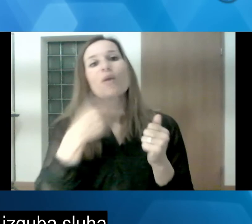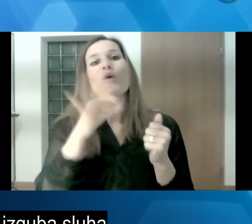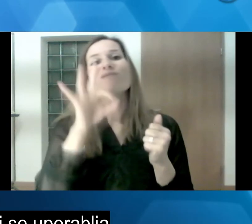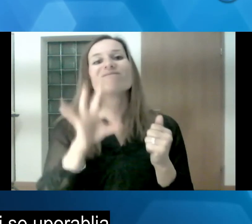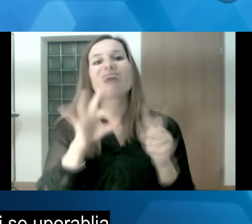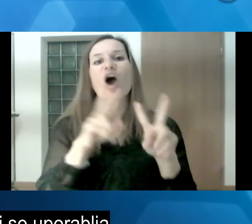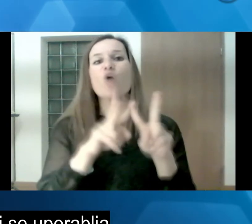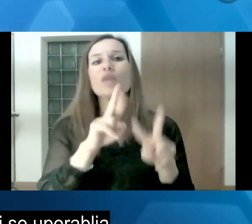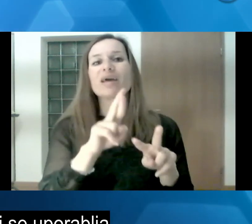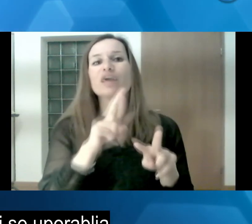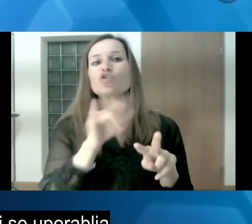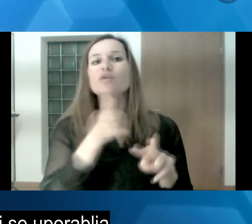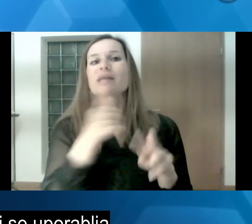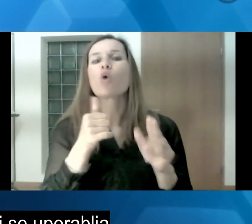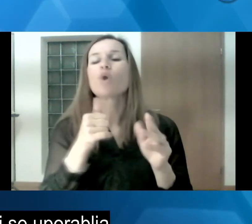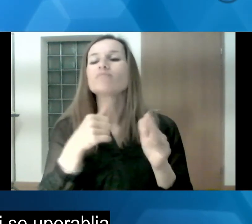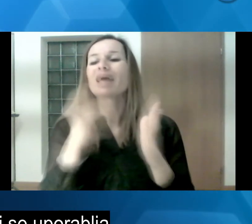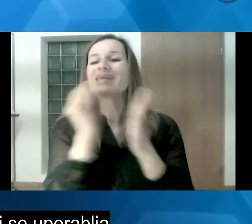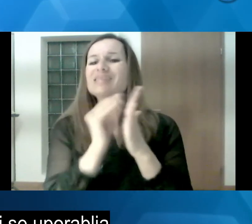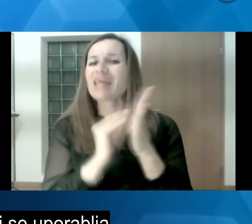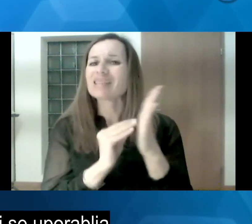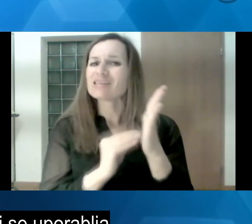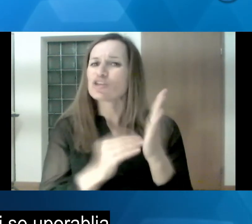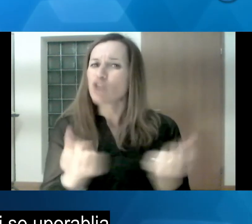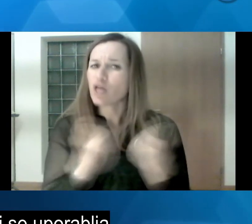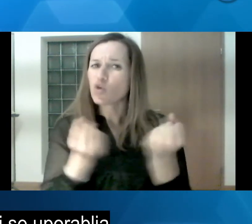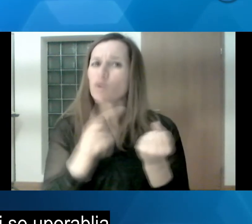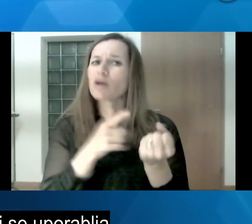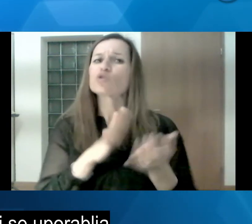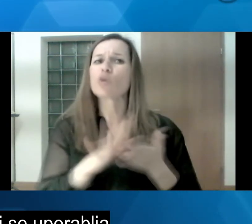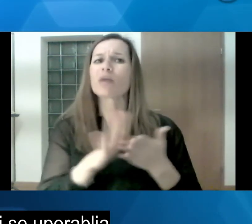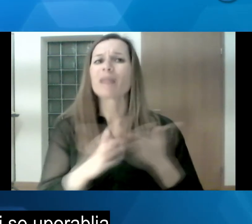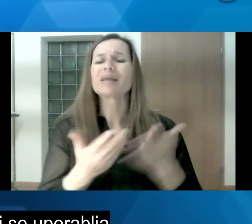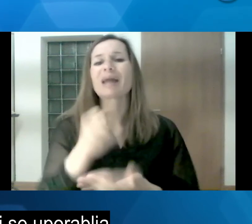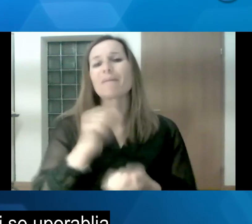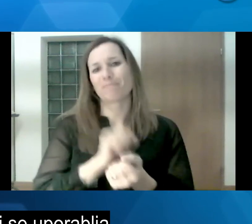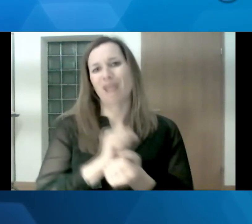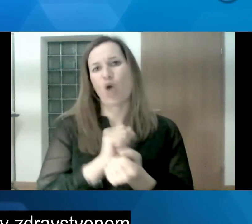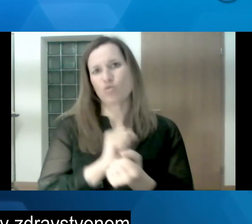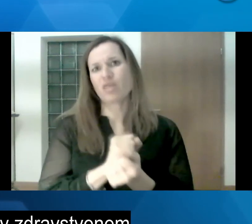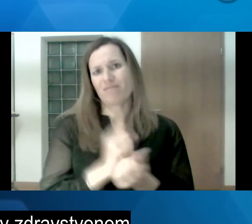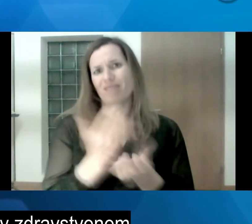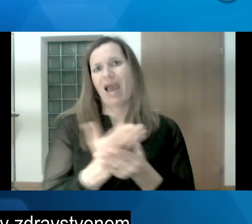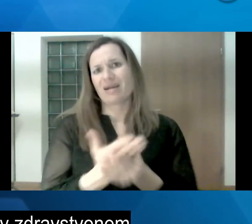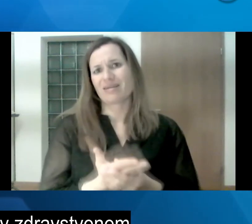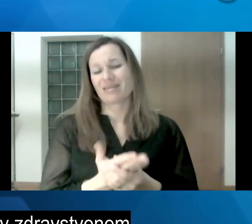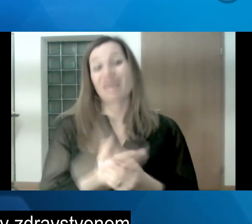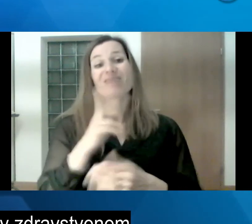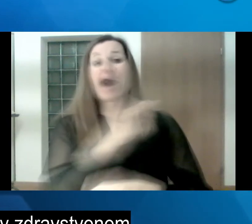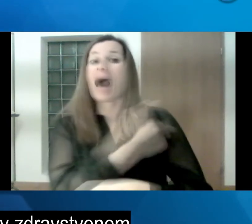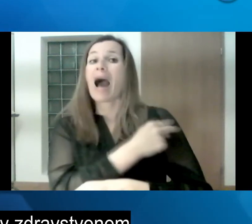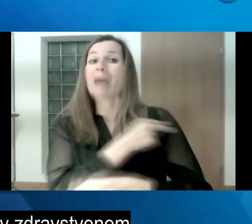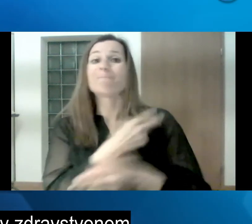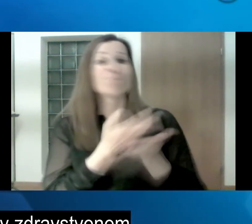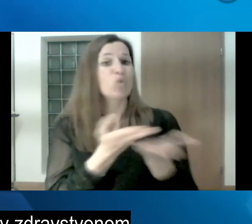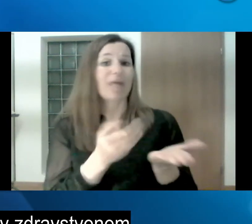samo neka statistična norma, ki se uporablja za pravne akte. In v ambulantah se jo ne izračunava,